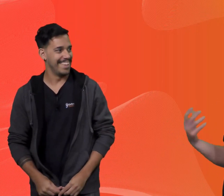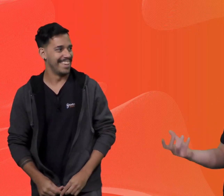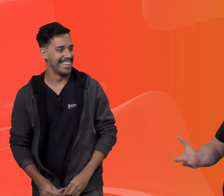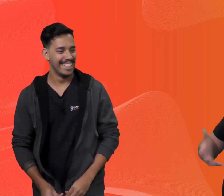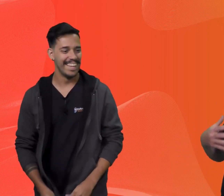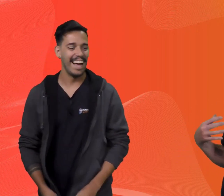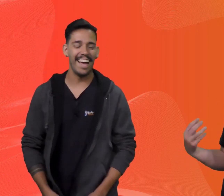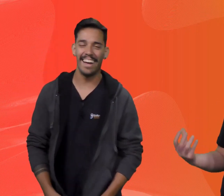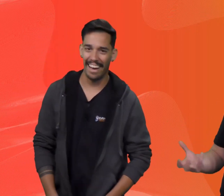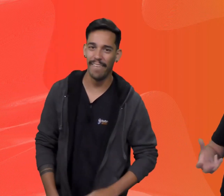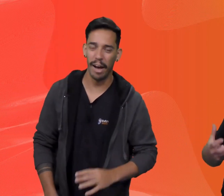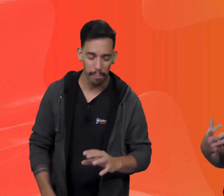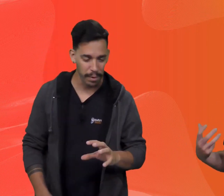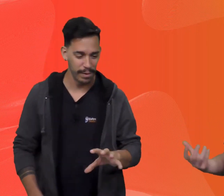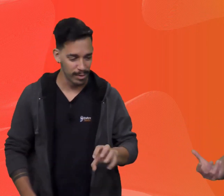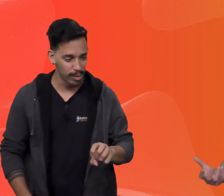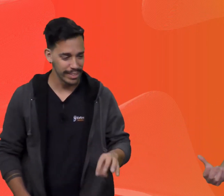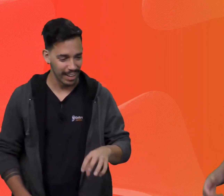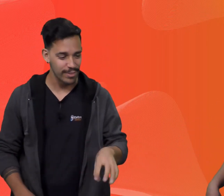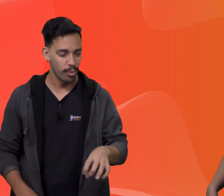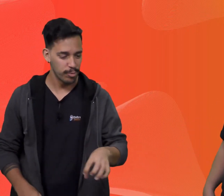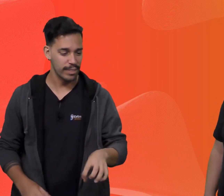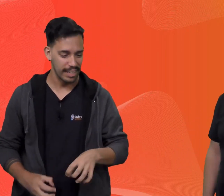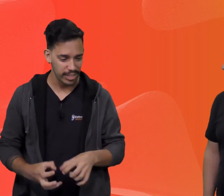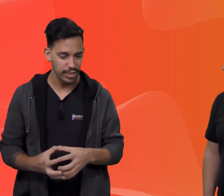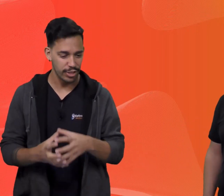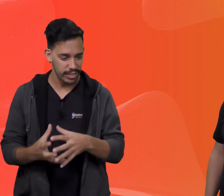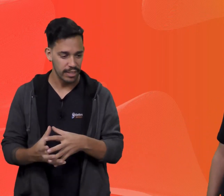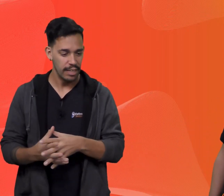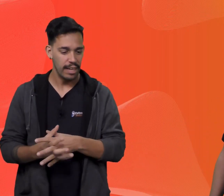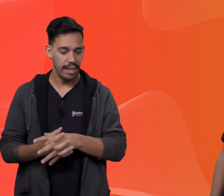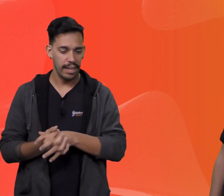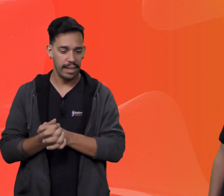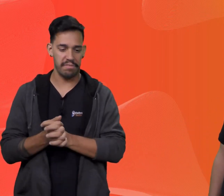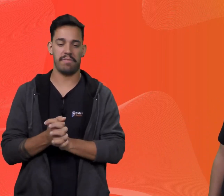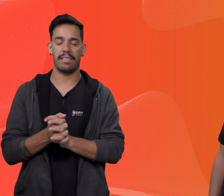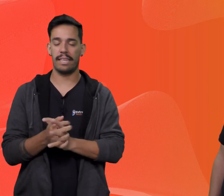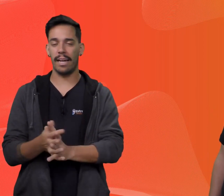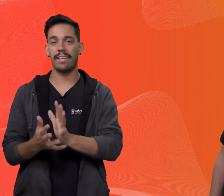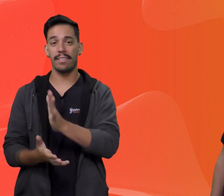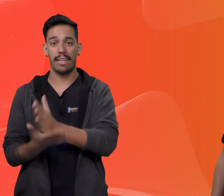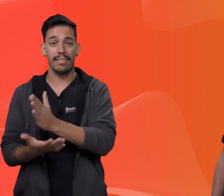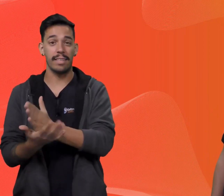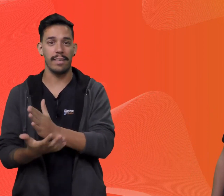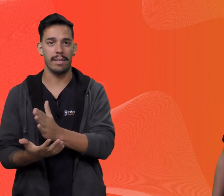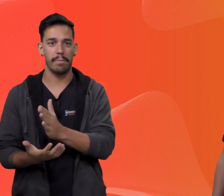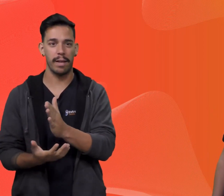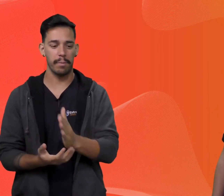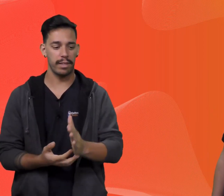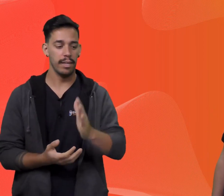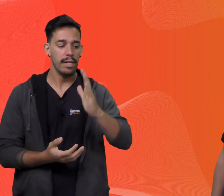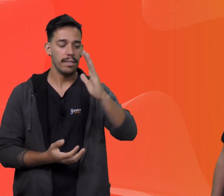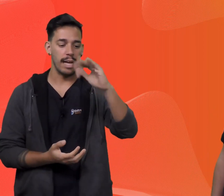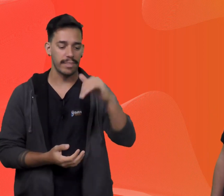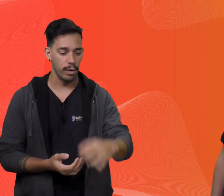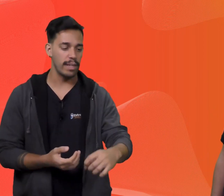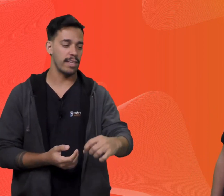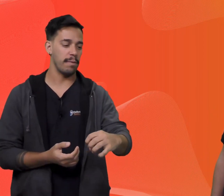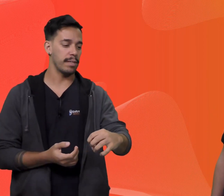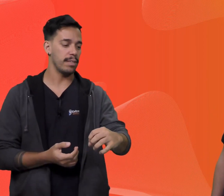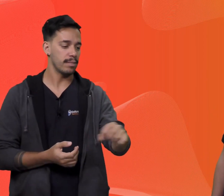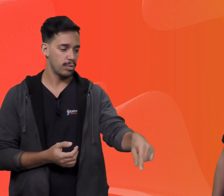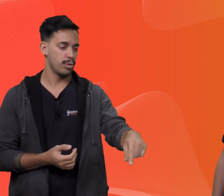mais simples. É o primeiro modelo atômico que a gente caracteriza na ciência, né? Porque lembra que